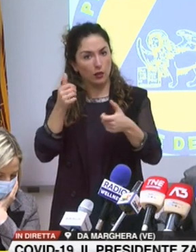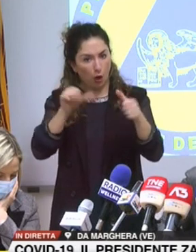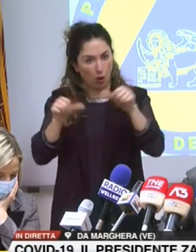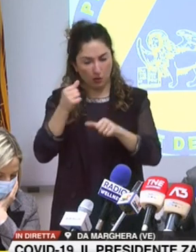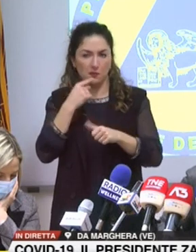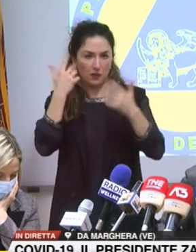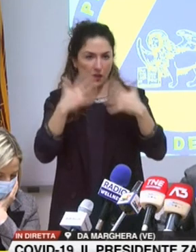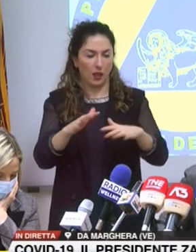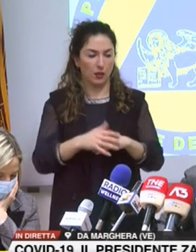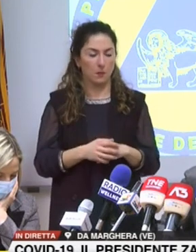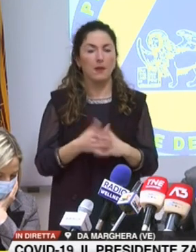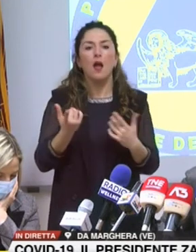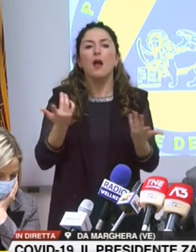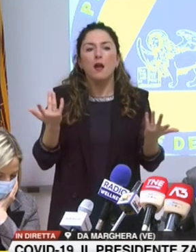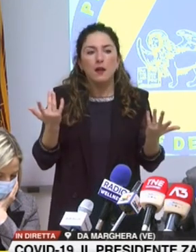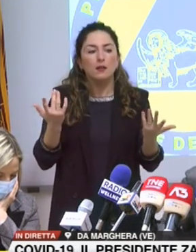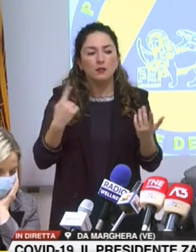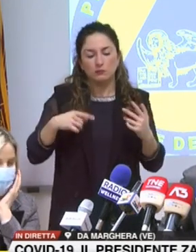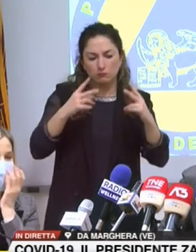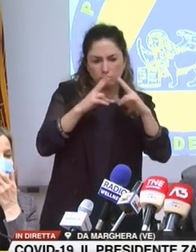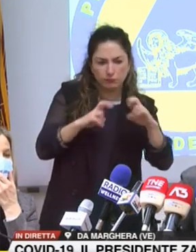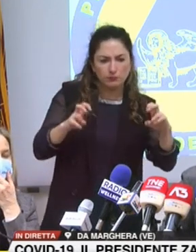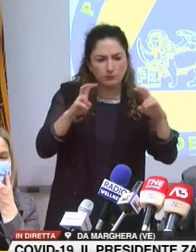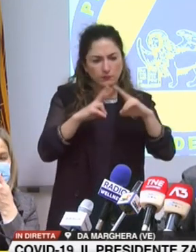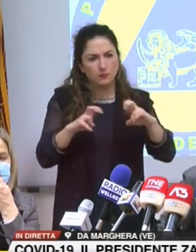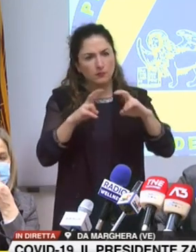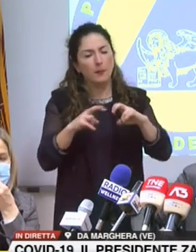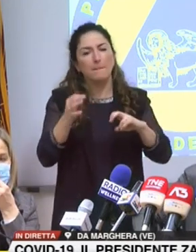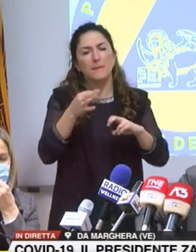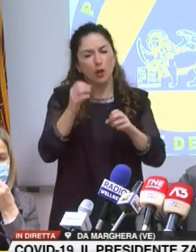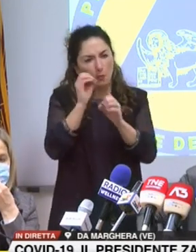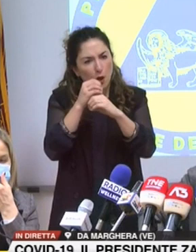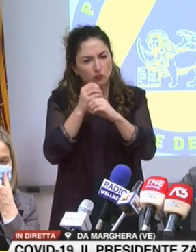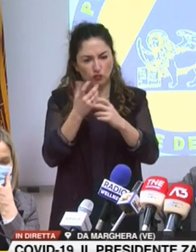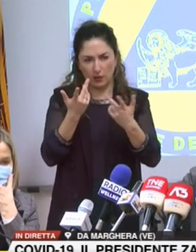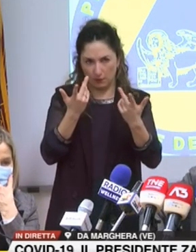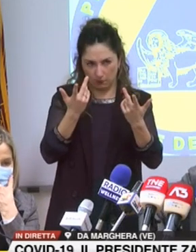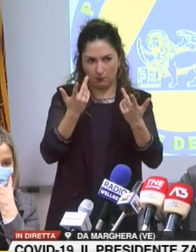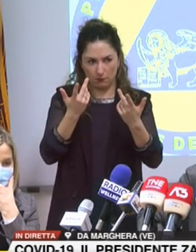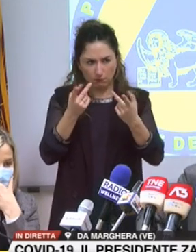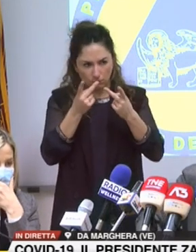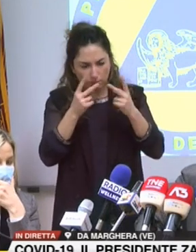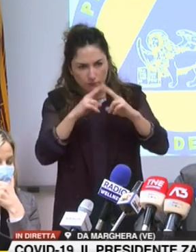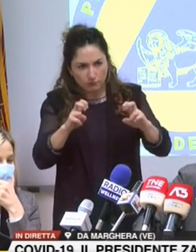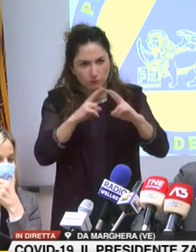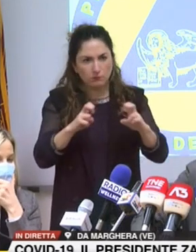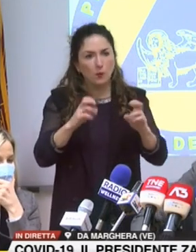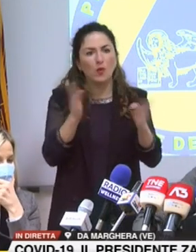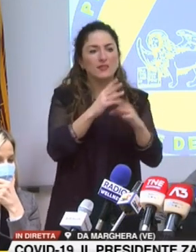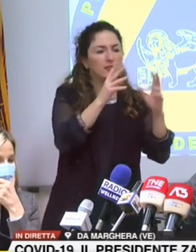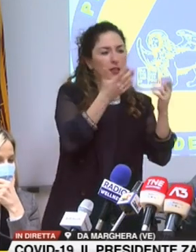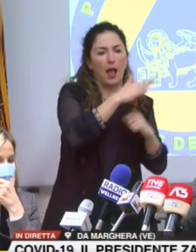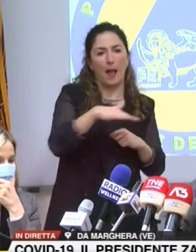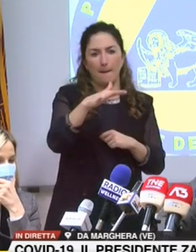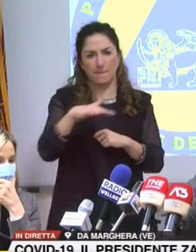irrobustendo tutta la rete di microbiologia del Veneto per fare anche autonomamente tutte le sequenziazioni anche nei diversi hub. Voi